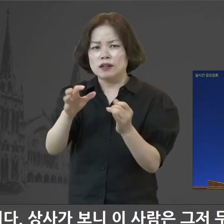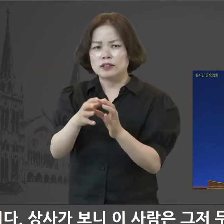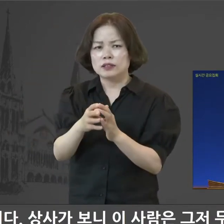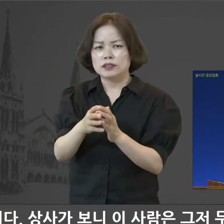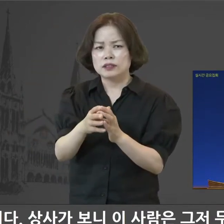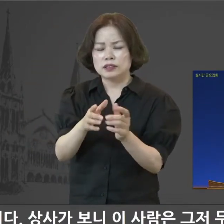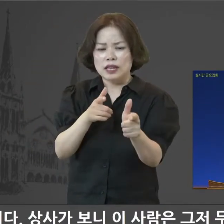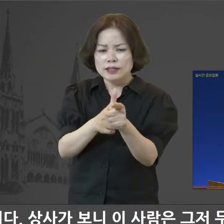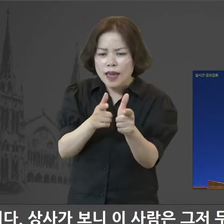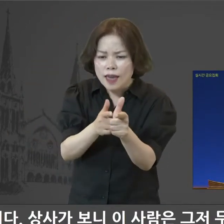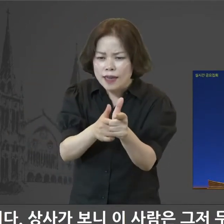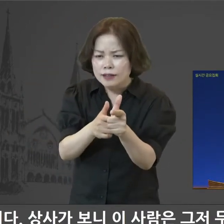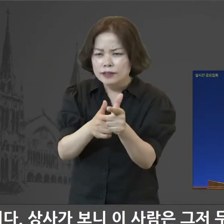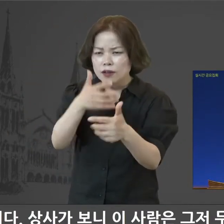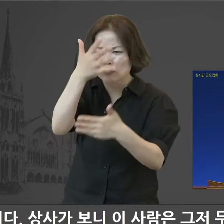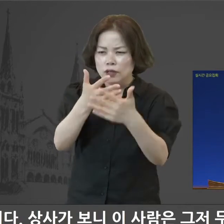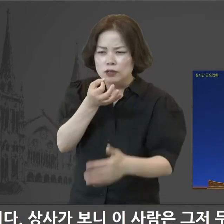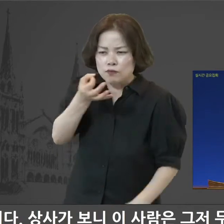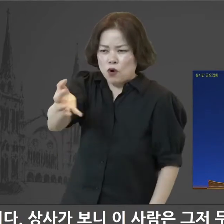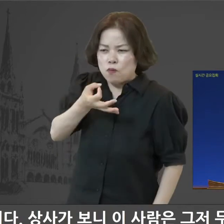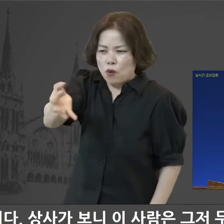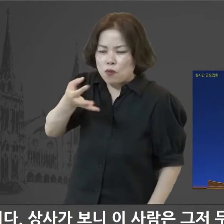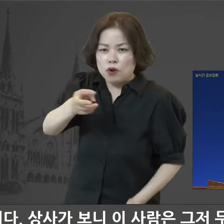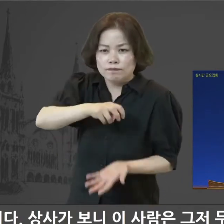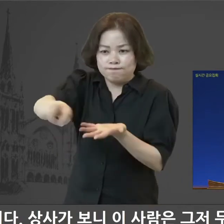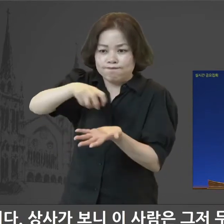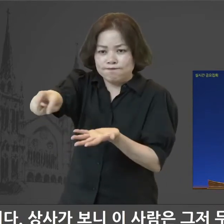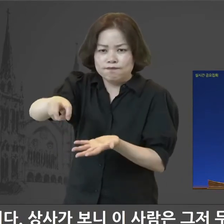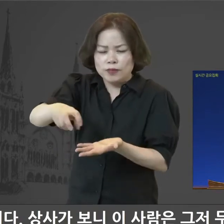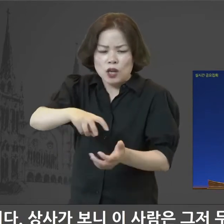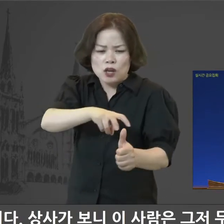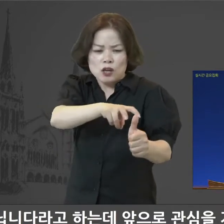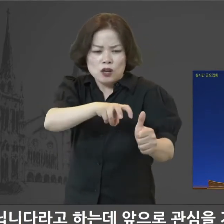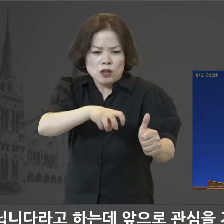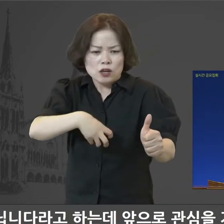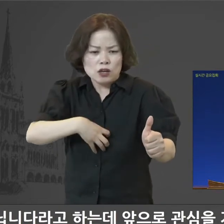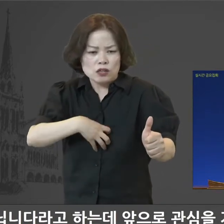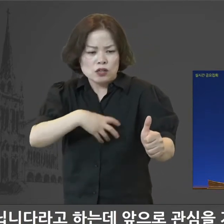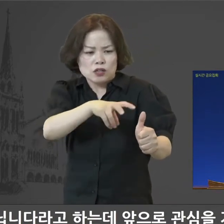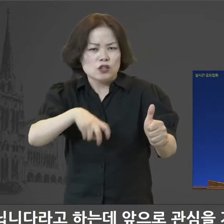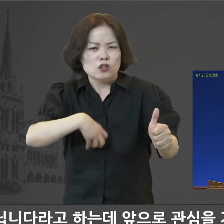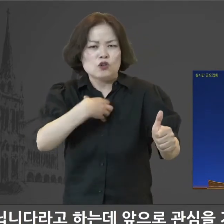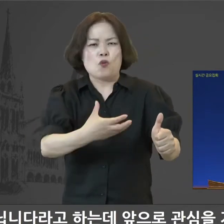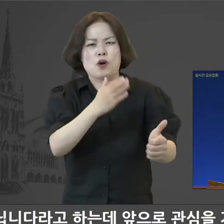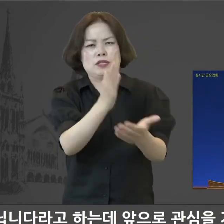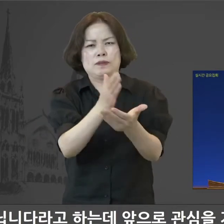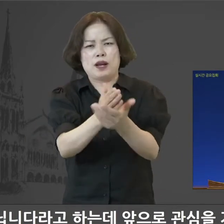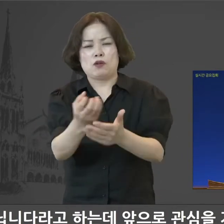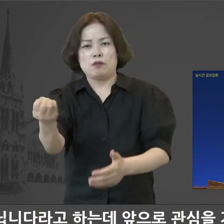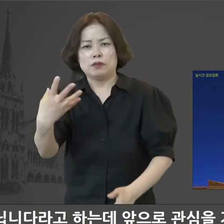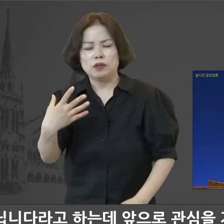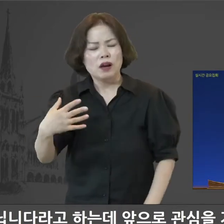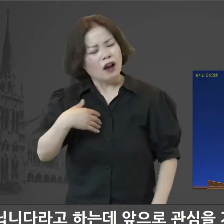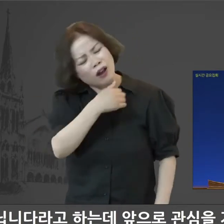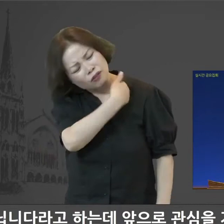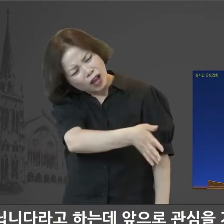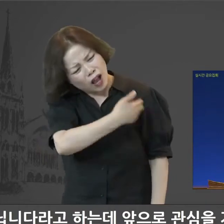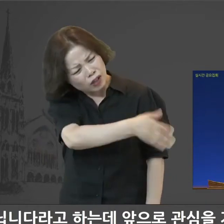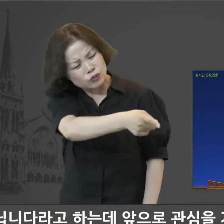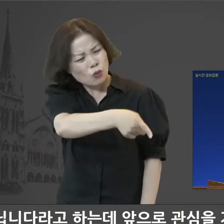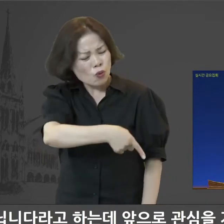게이 영상물을 이분한테 보내는 거예요. 혐오하지 말고 이걸 이해해야 돼 이러면서. 근데 이분은 날 좀 내버려둬